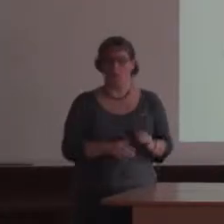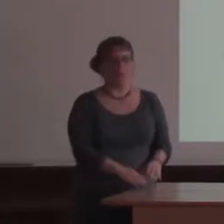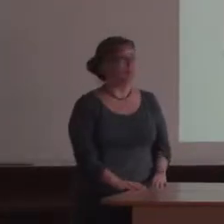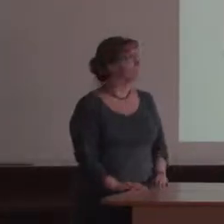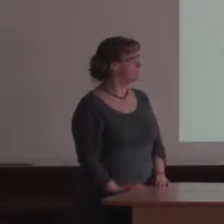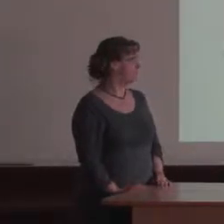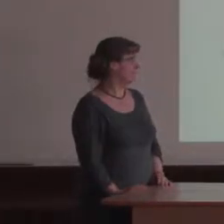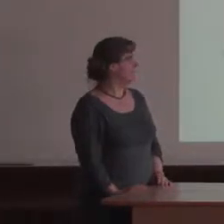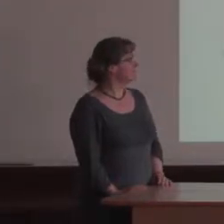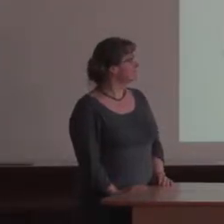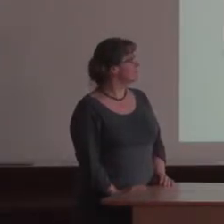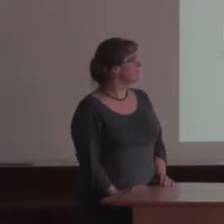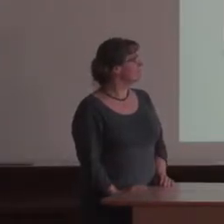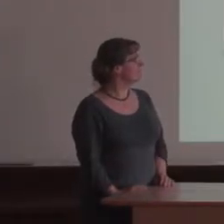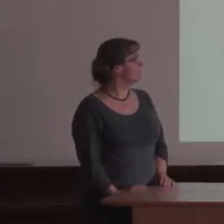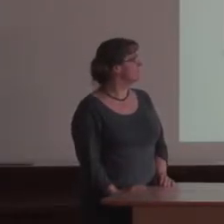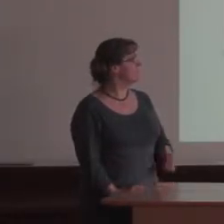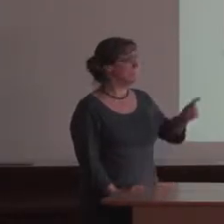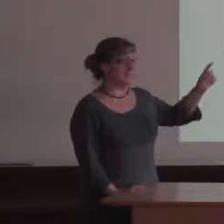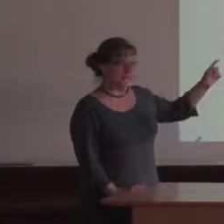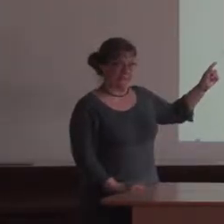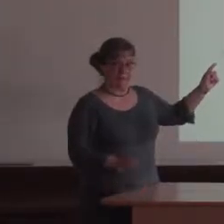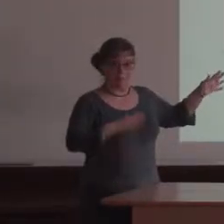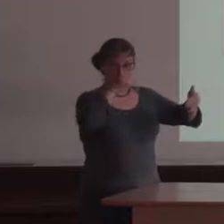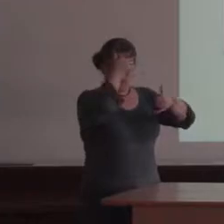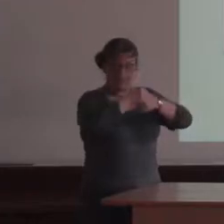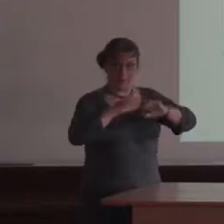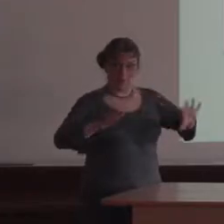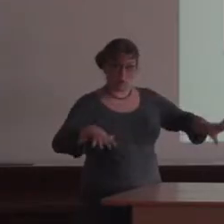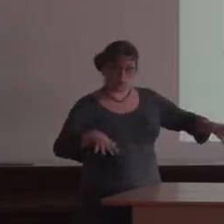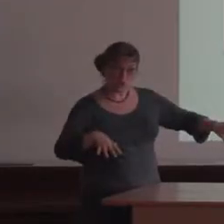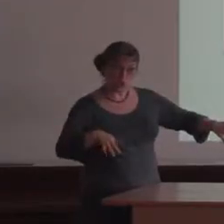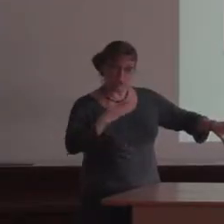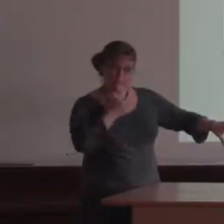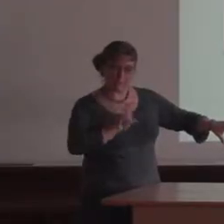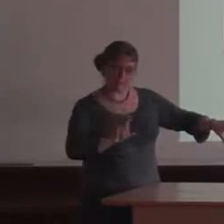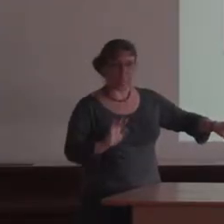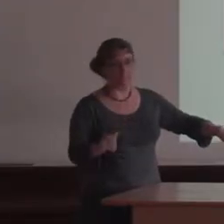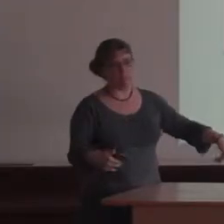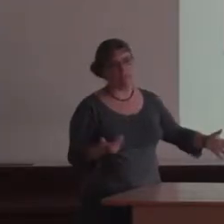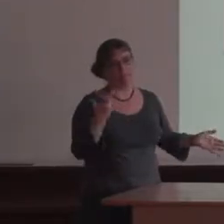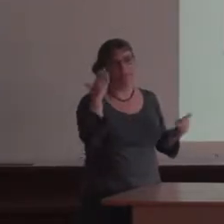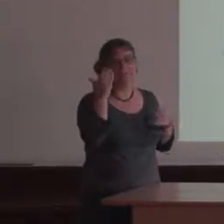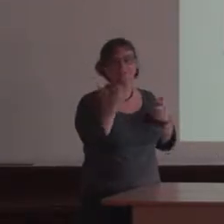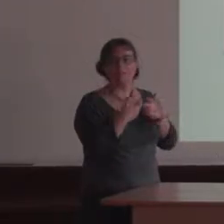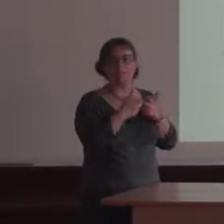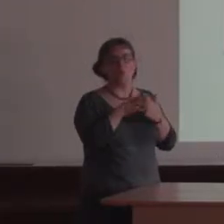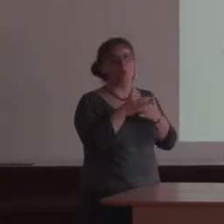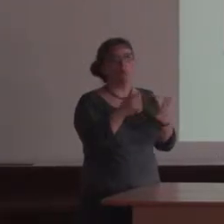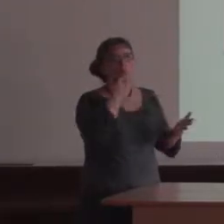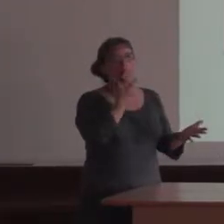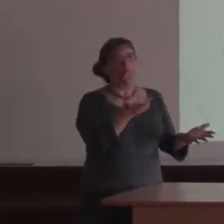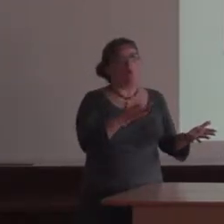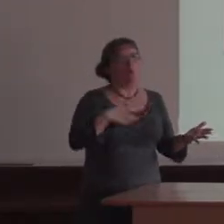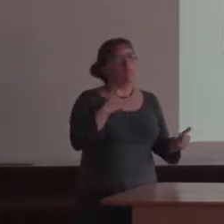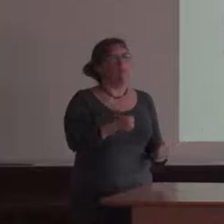Donc pas forcément très mnémotechnique, ce genre de choses. Mais s'il y a des options que vous aimez